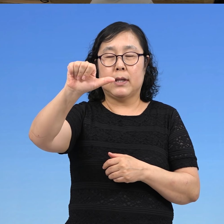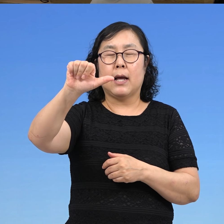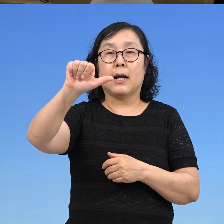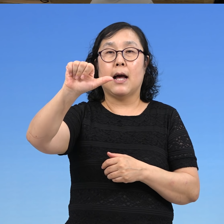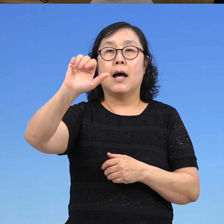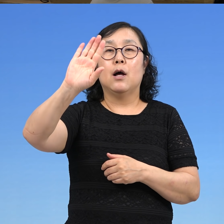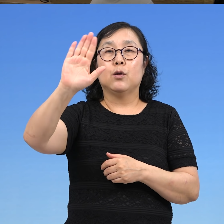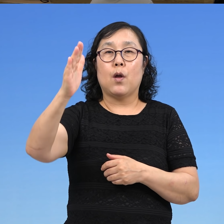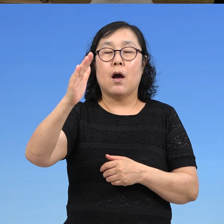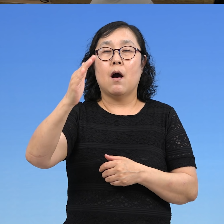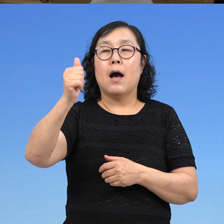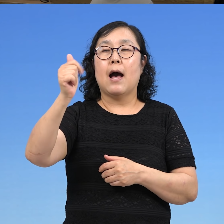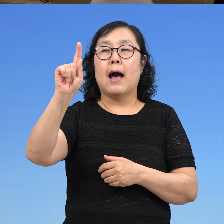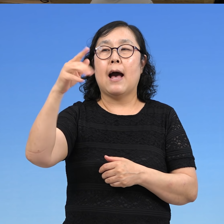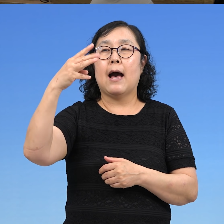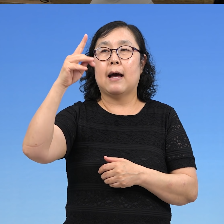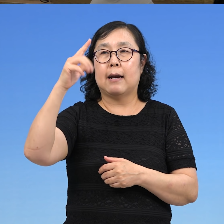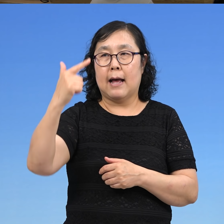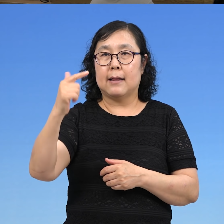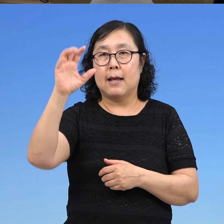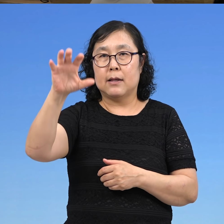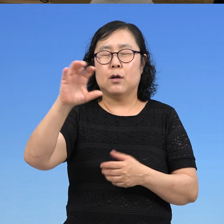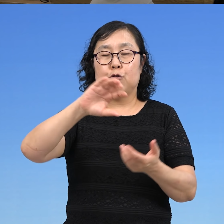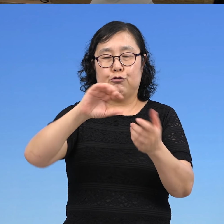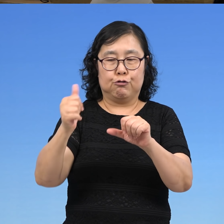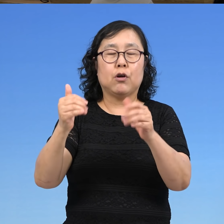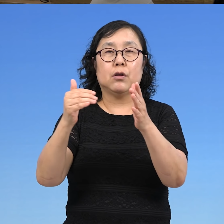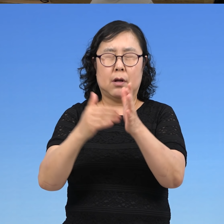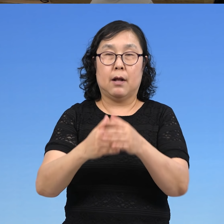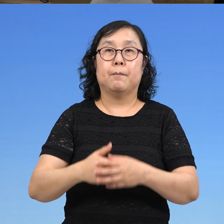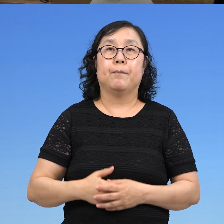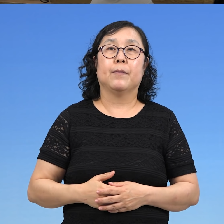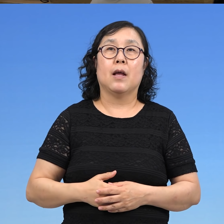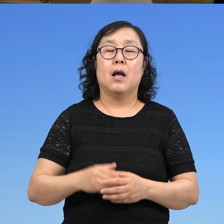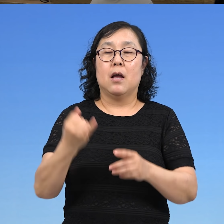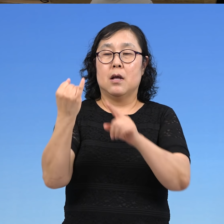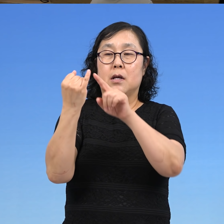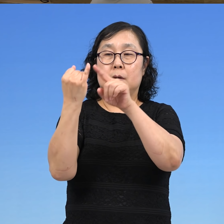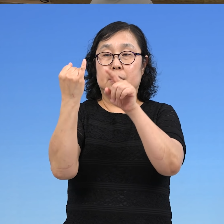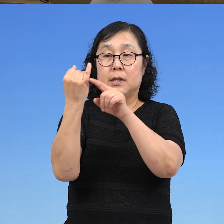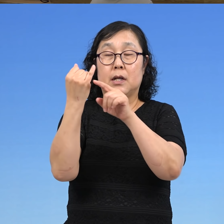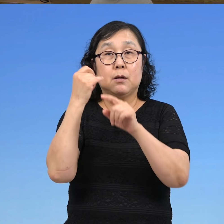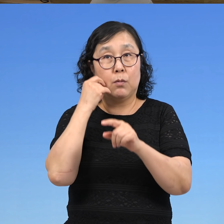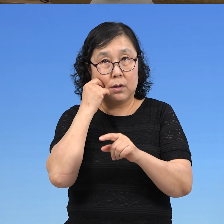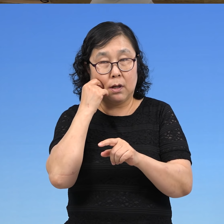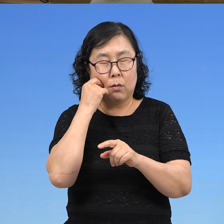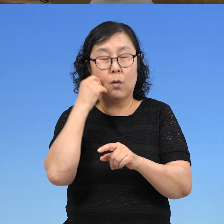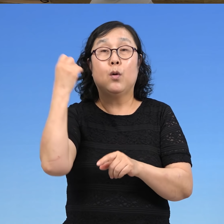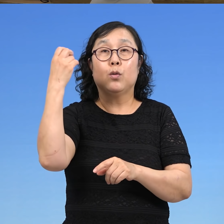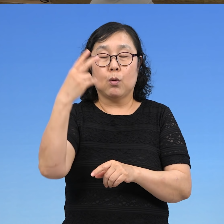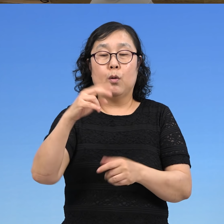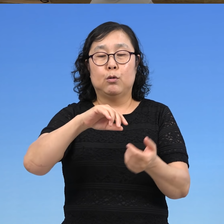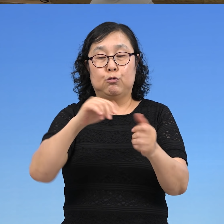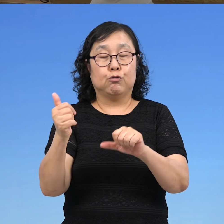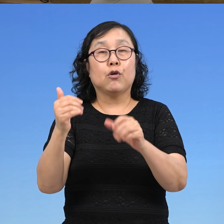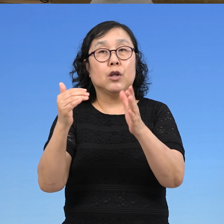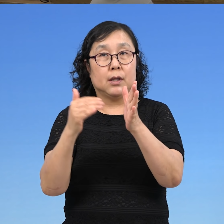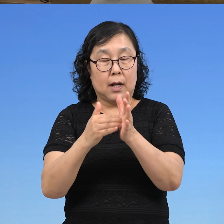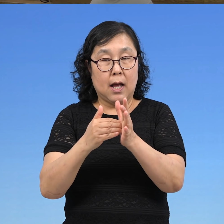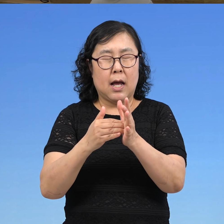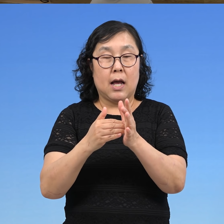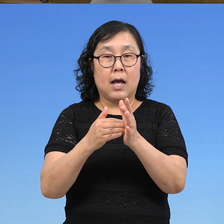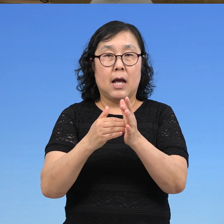나이가 205 세가 되어 하란 해서 죽었더라 임신 하지 못하므로 그리고 또